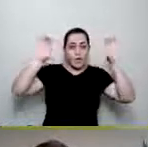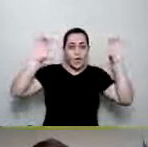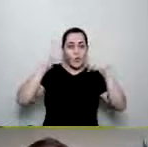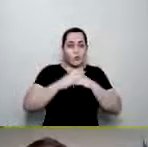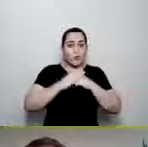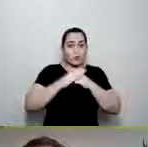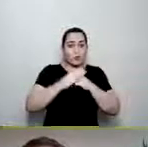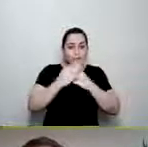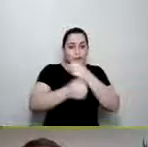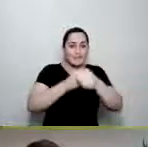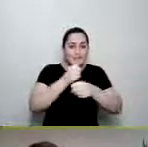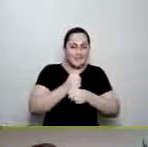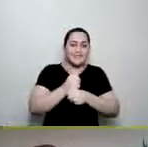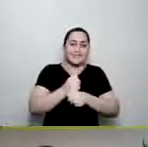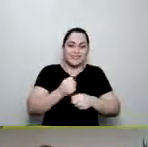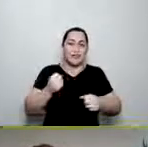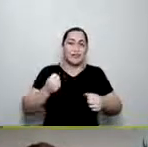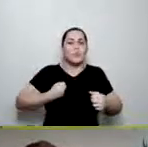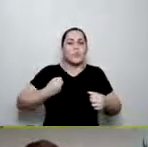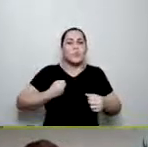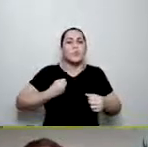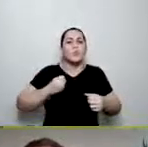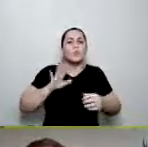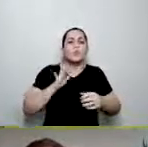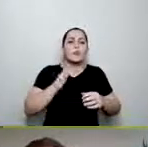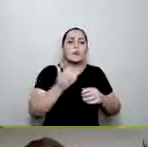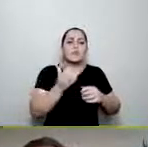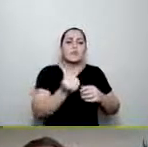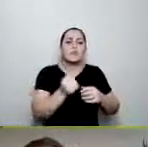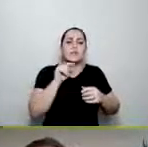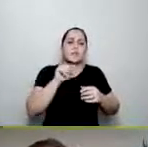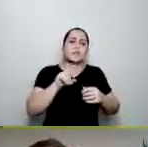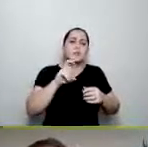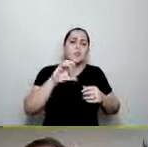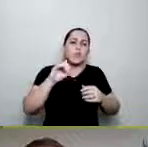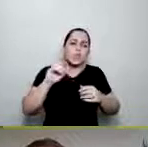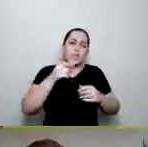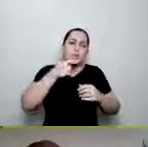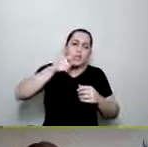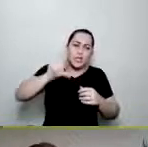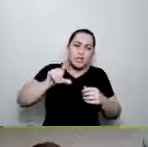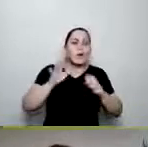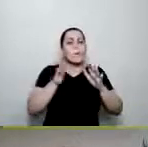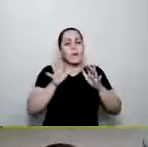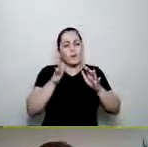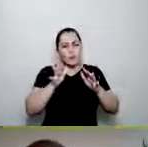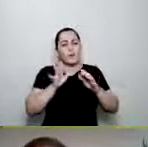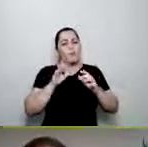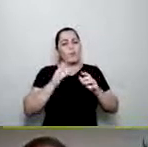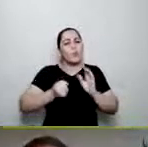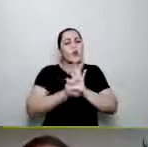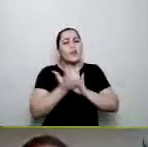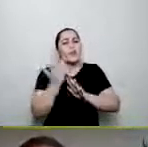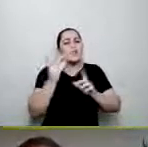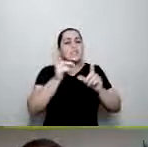ano, né? Esse número está mais ou menos em 6.500 línguas e é mais ou menos esse número de estrelas, dependendo da